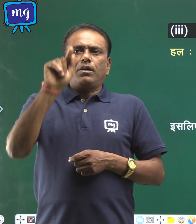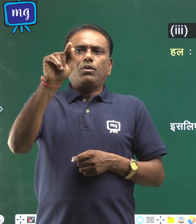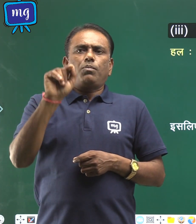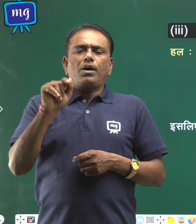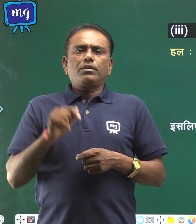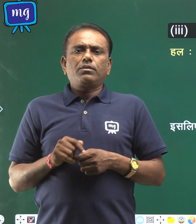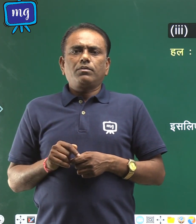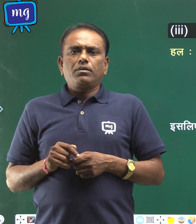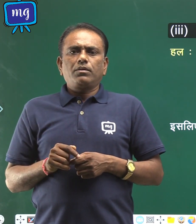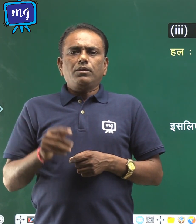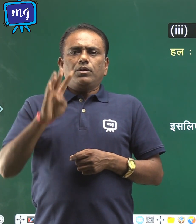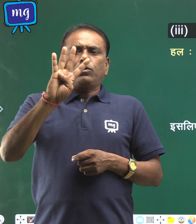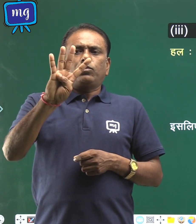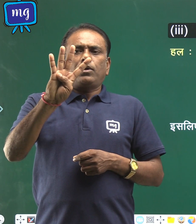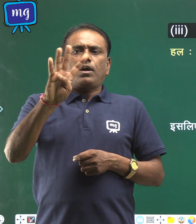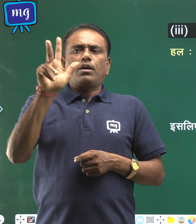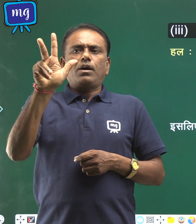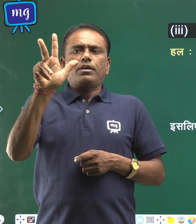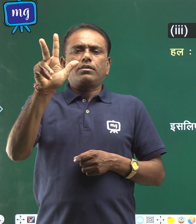अनुपात 48